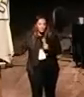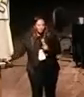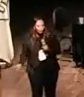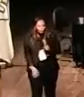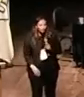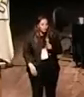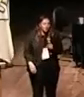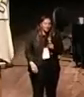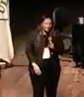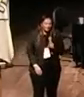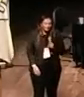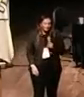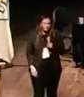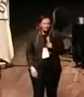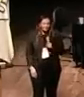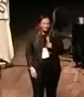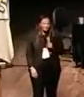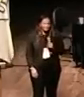diretores